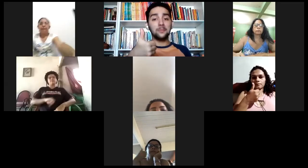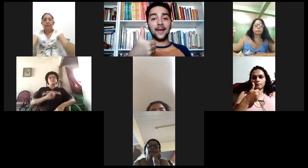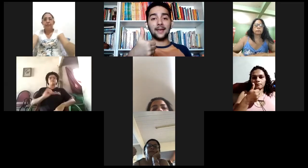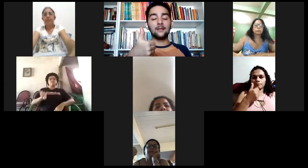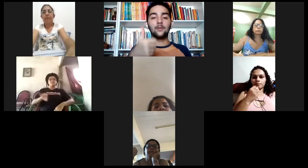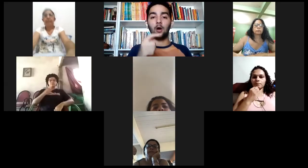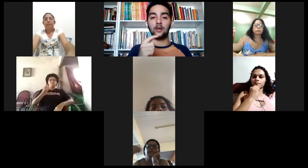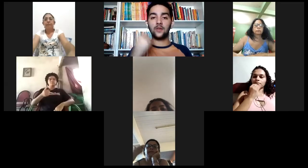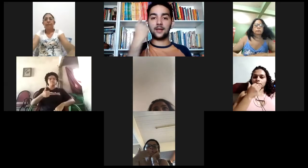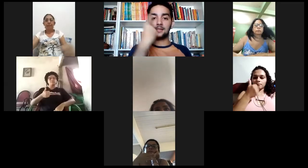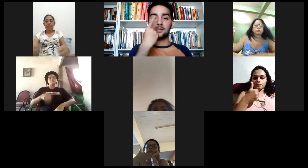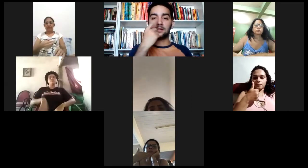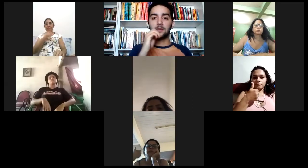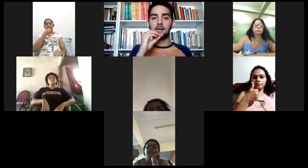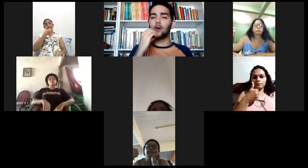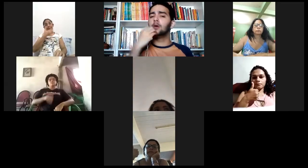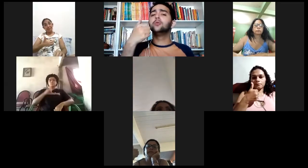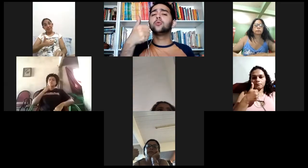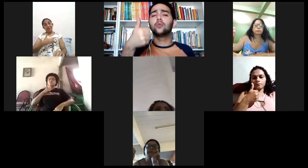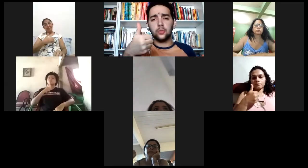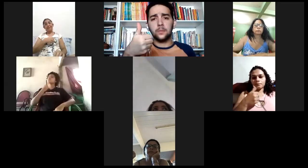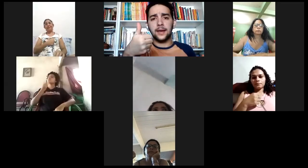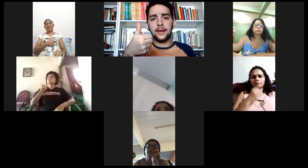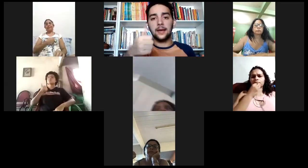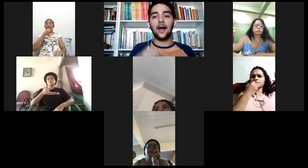tudo bem. Olha a diferença da expressão facial.